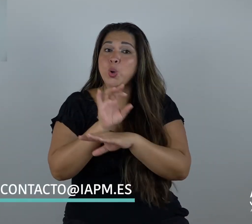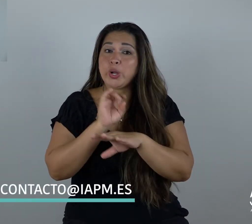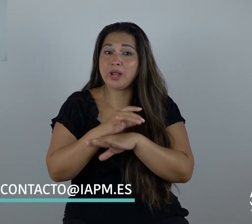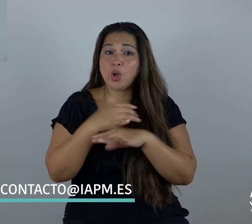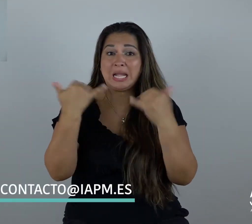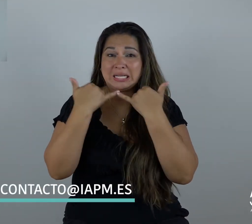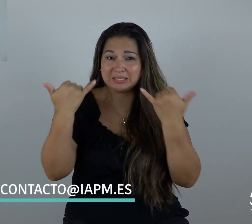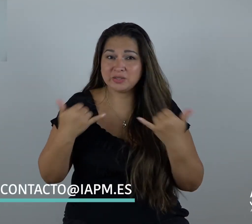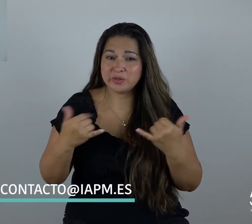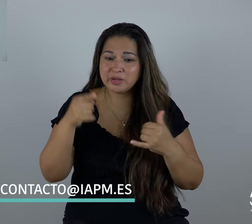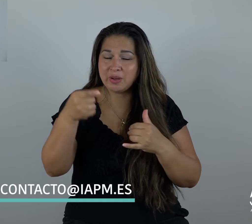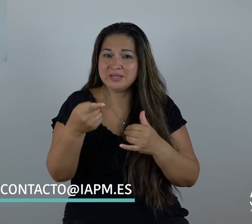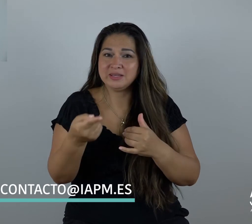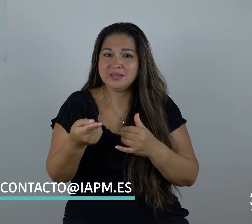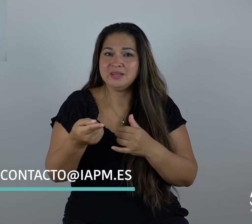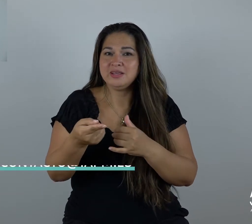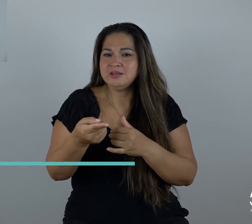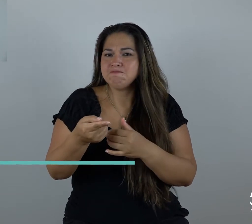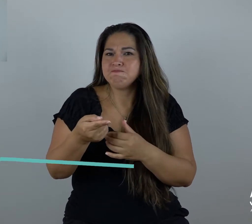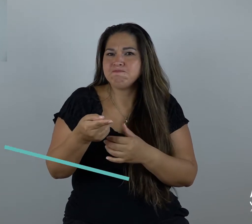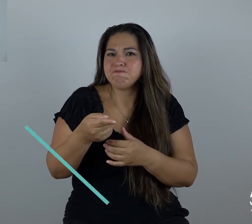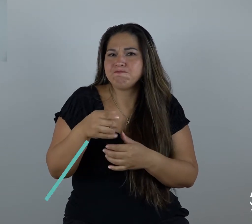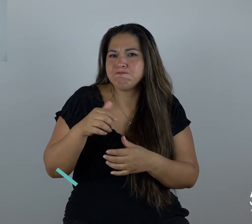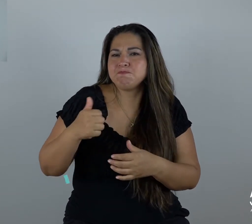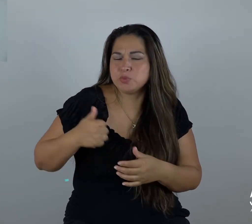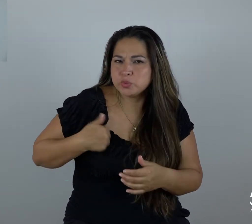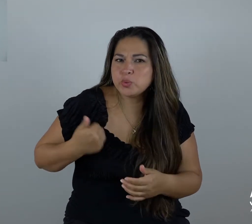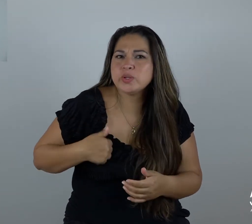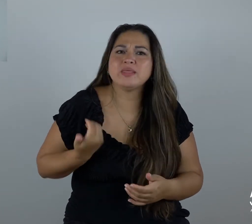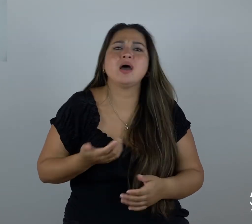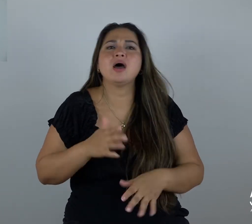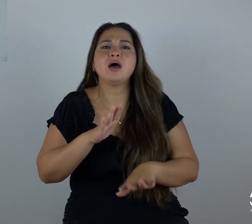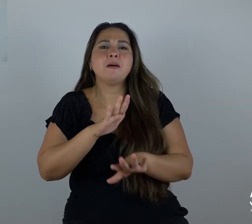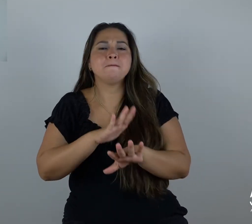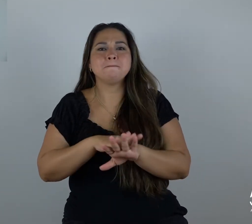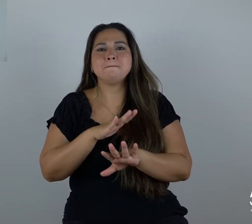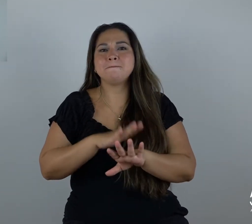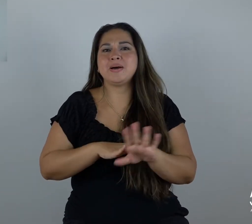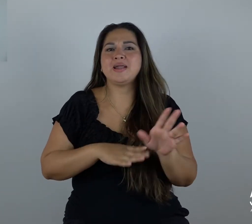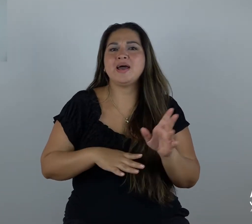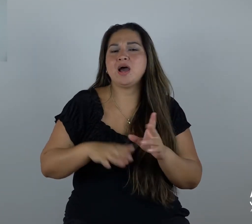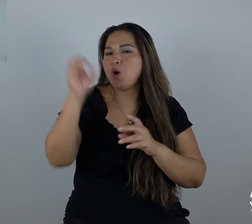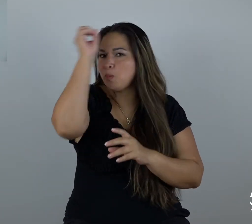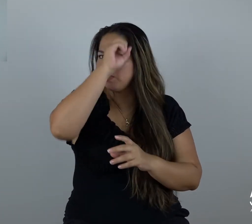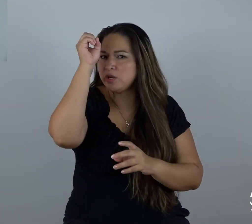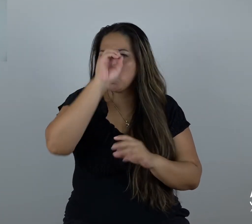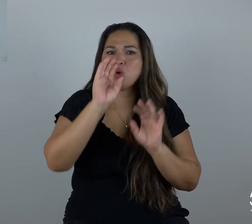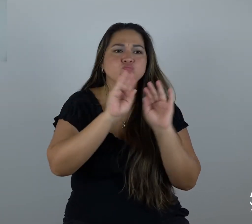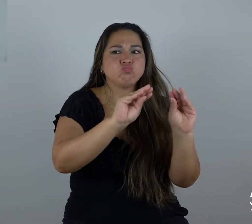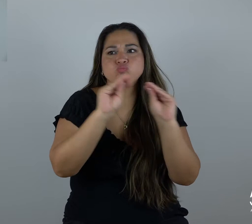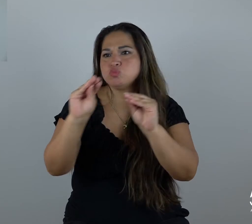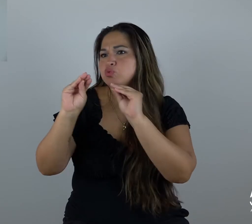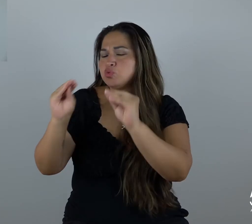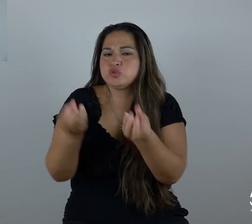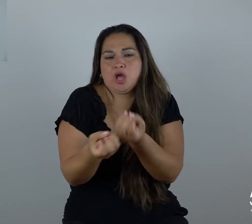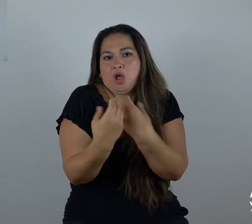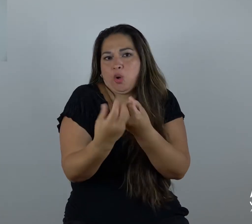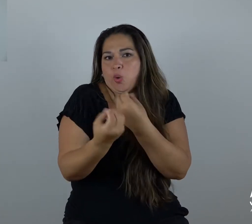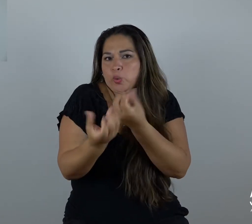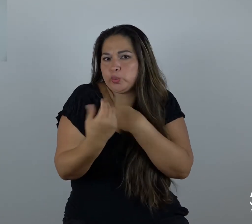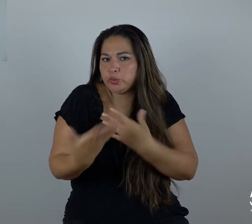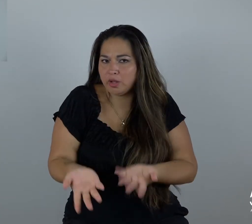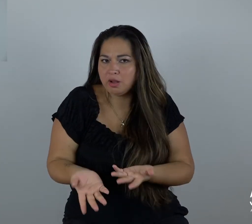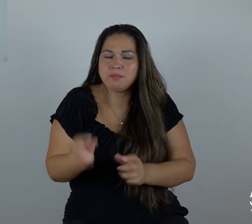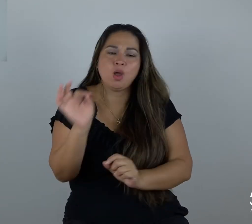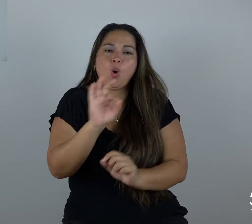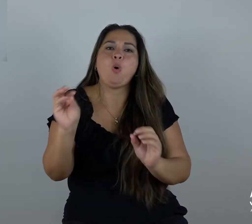electrónico que aparece en pantalla hay una posibilidad, y yo lo agradecería, ver también vuestras opiniones, vuestros